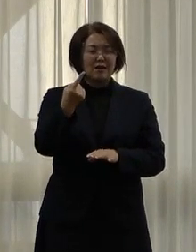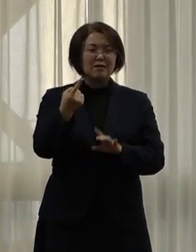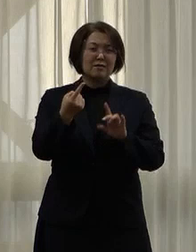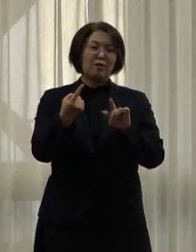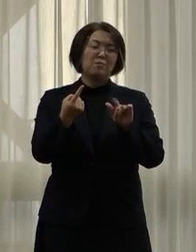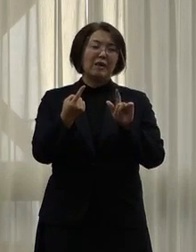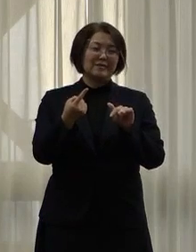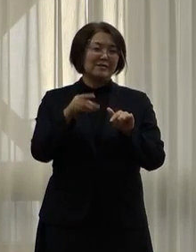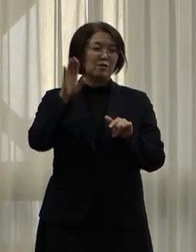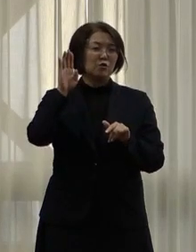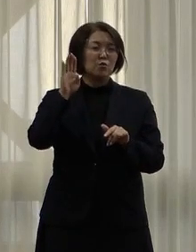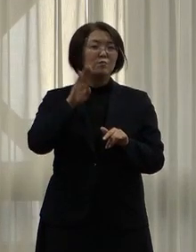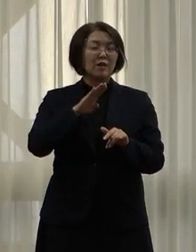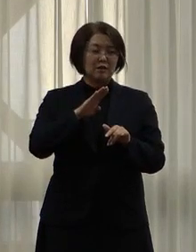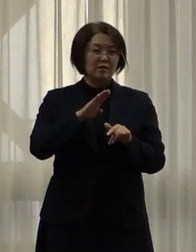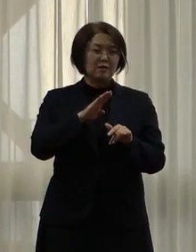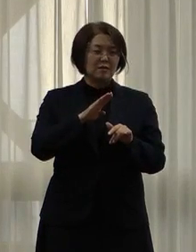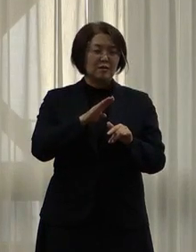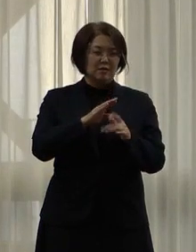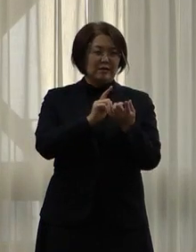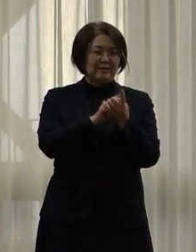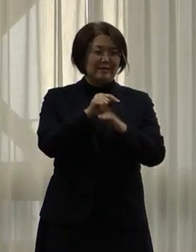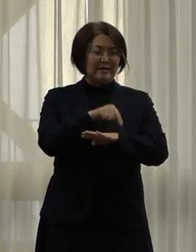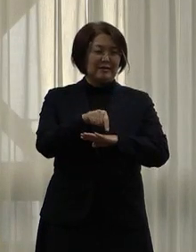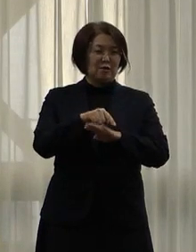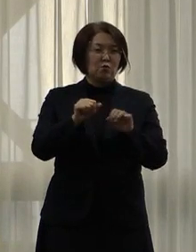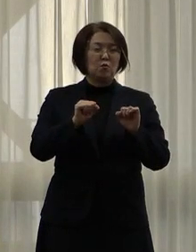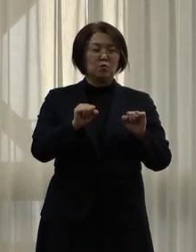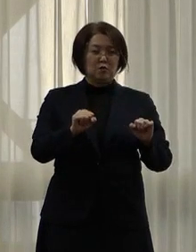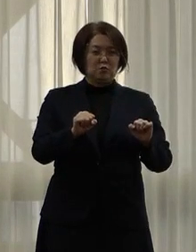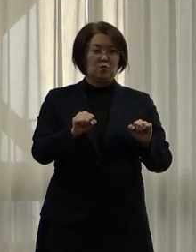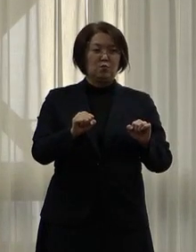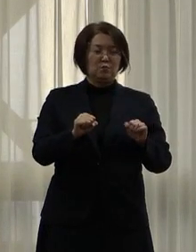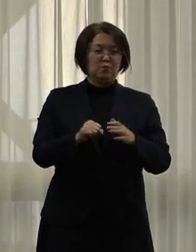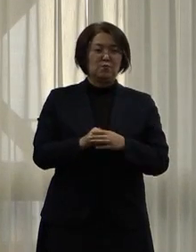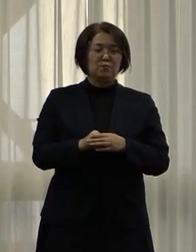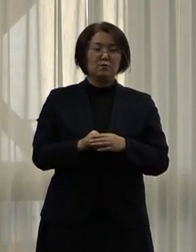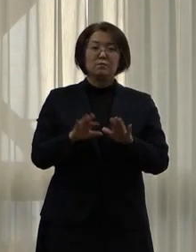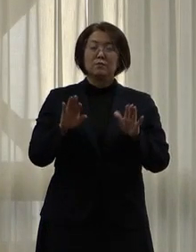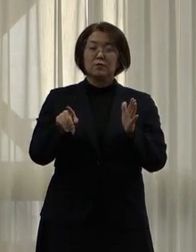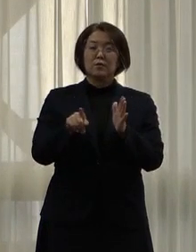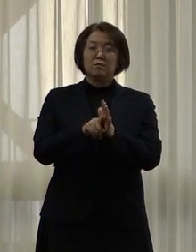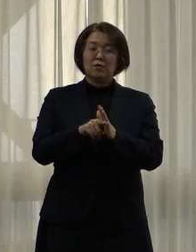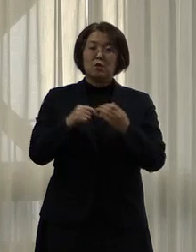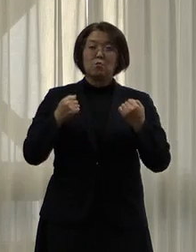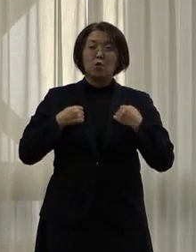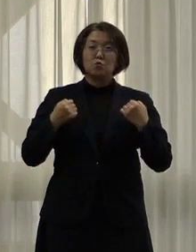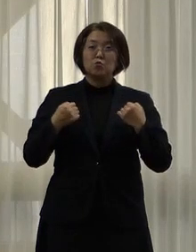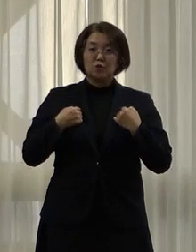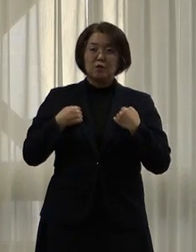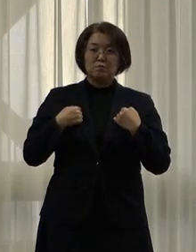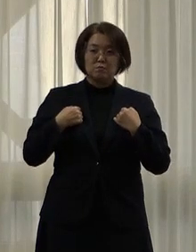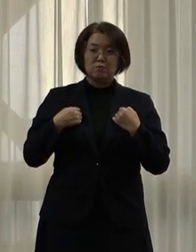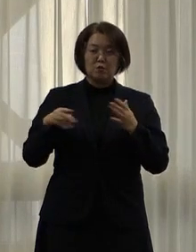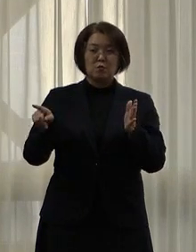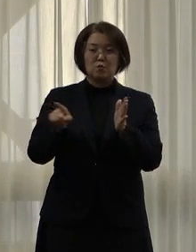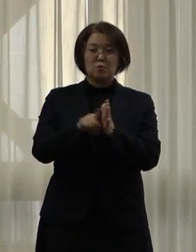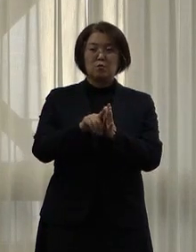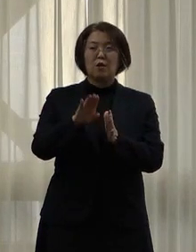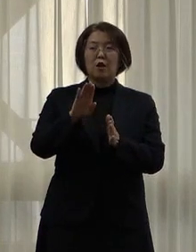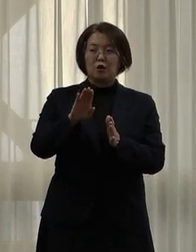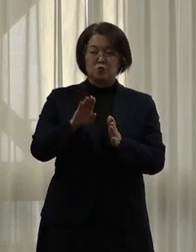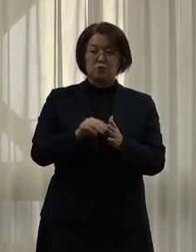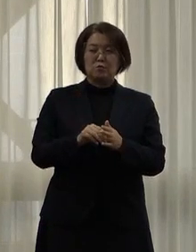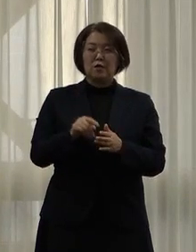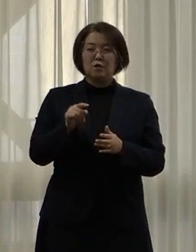毎日発生した場合に、速やかに貿易体制を行う、そのようなことをこれまでも、訓練などもしてきているところですが、貿